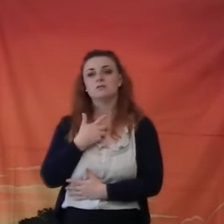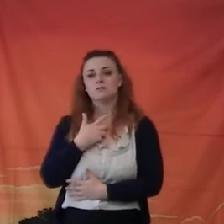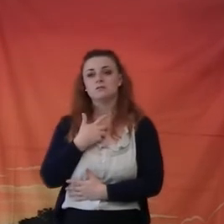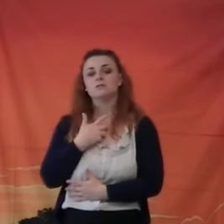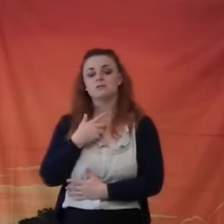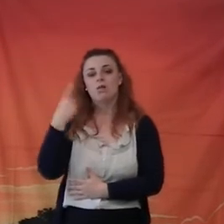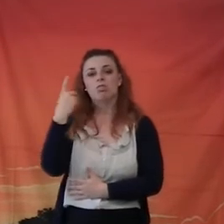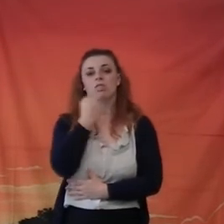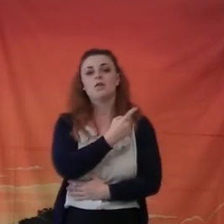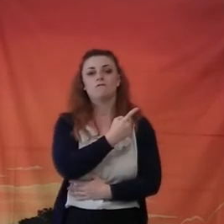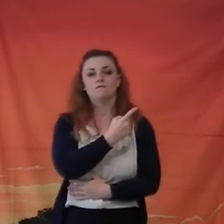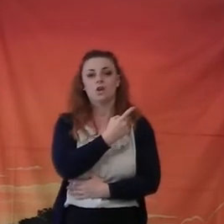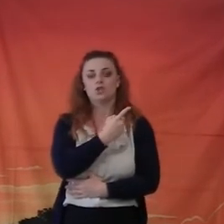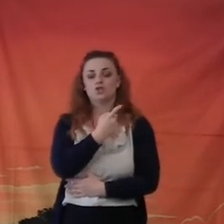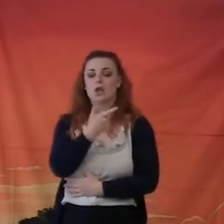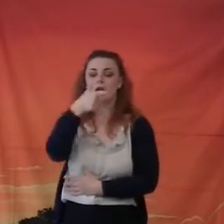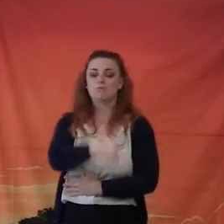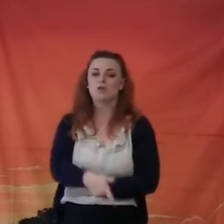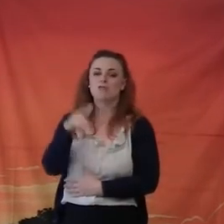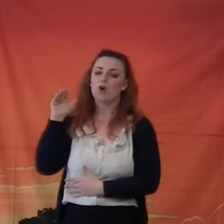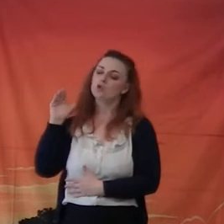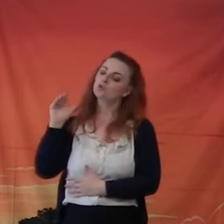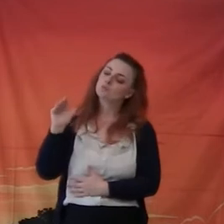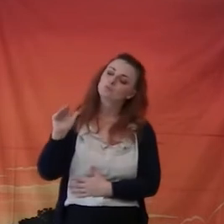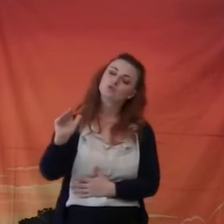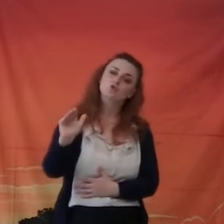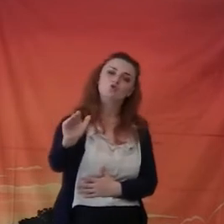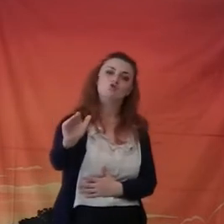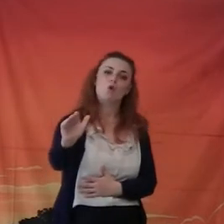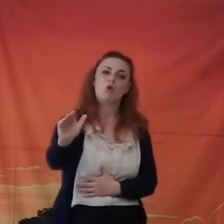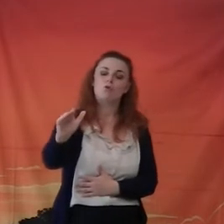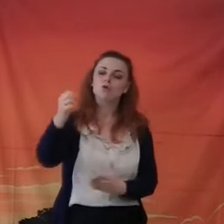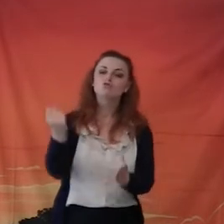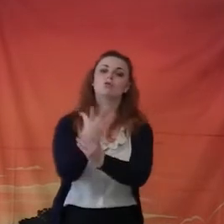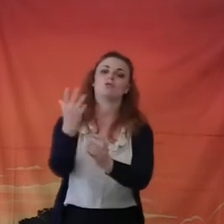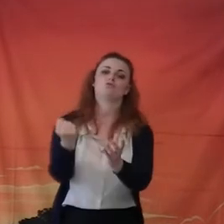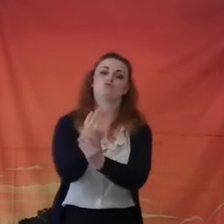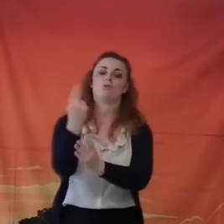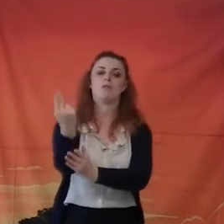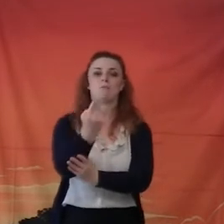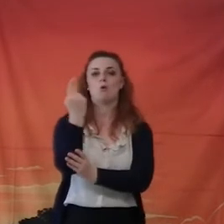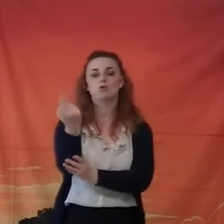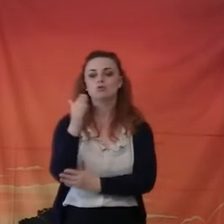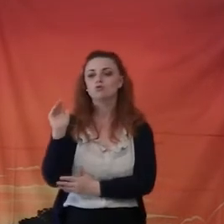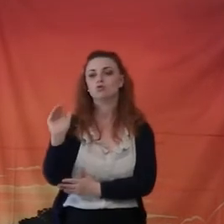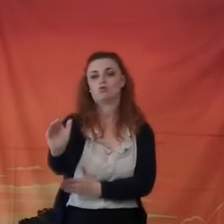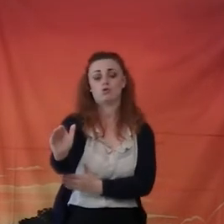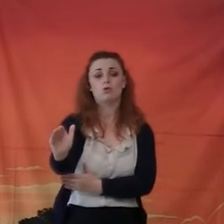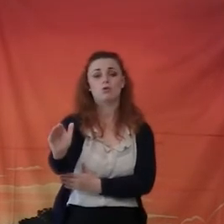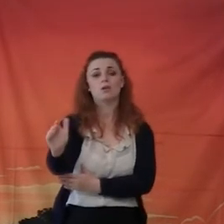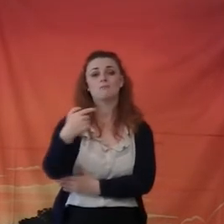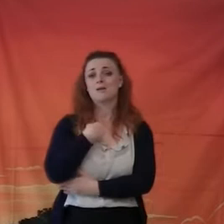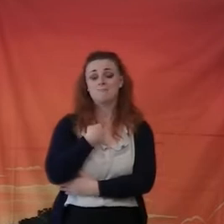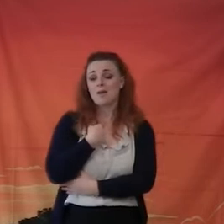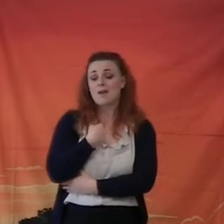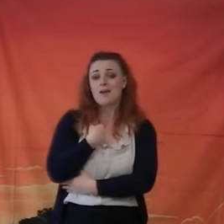giorno il fatto di affrontare la morte come una cosa naturale della vita, era una cosa di tutti i giorni. E per me non era